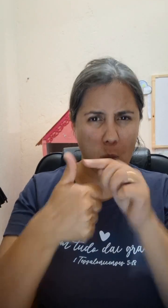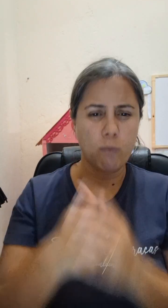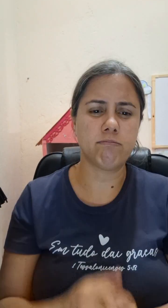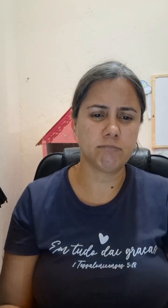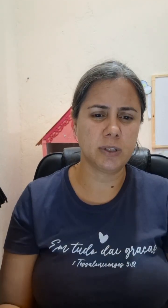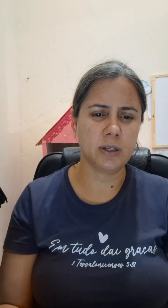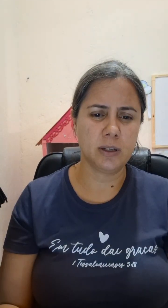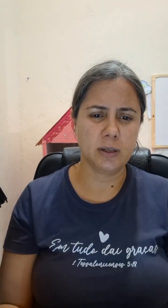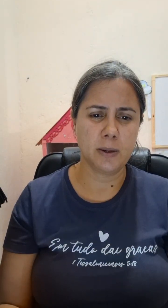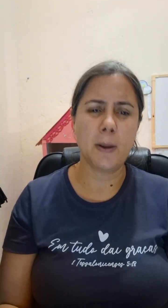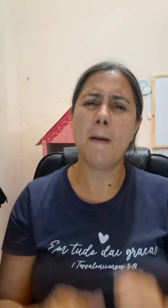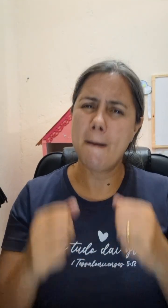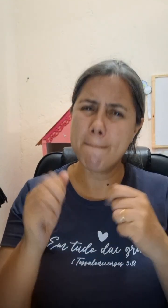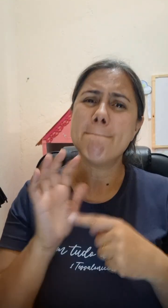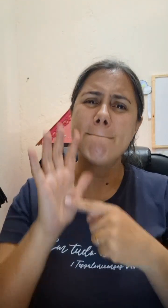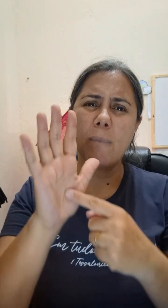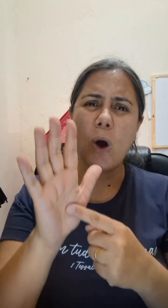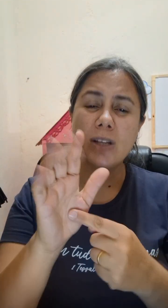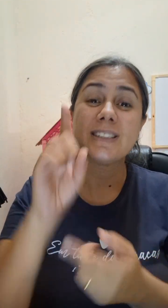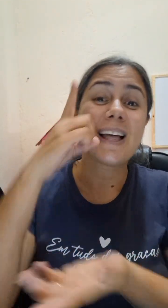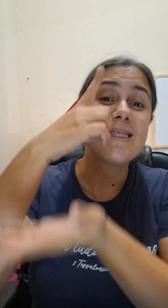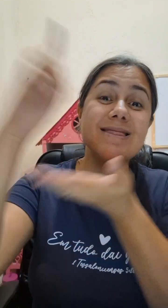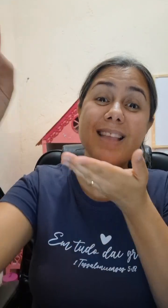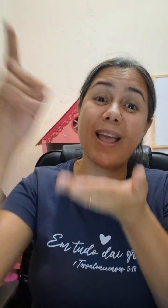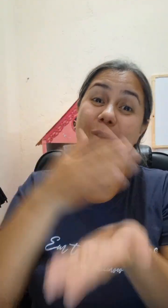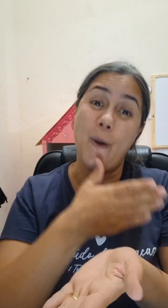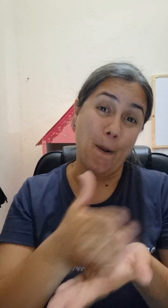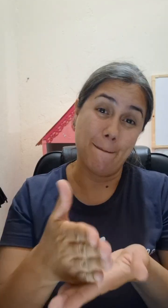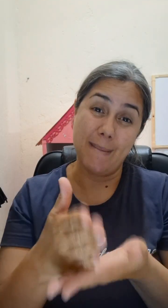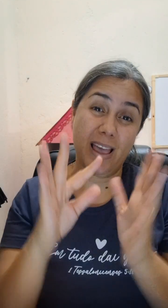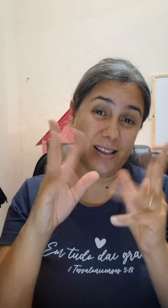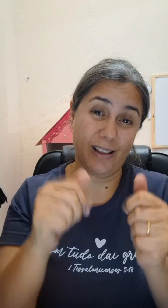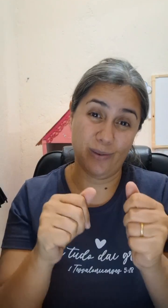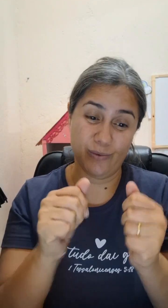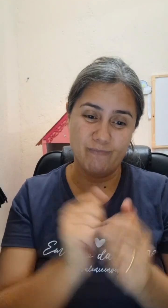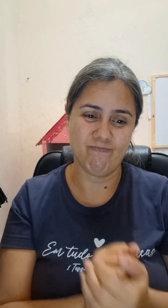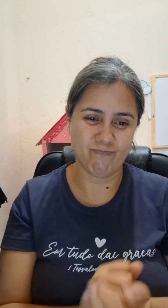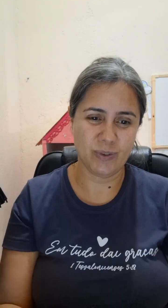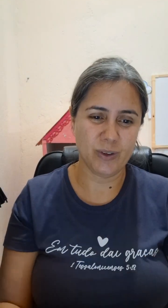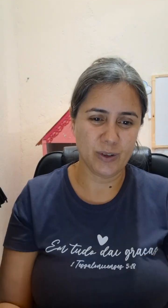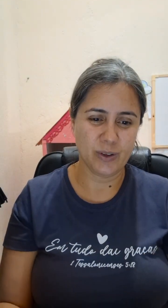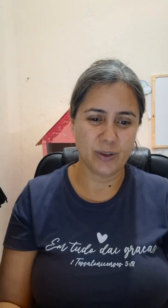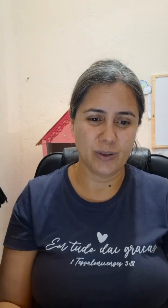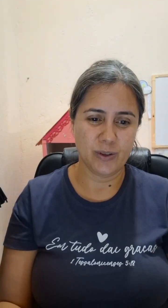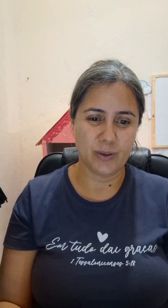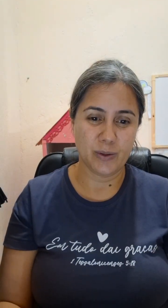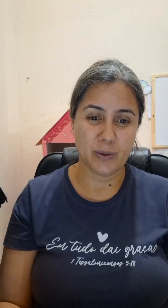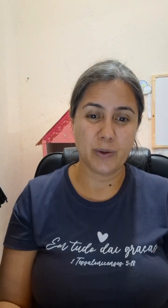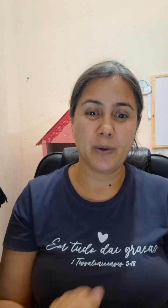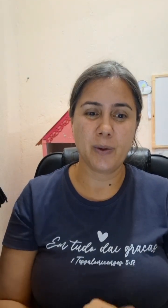As 5 verdades. Número 1, mostra que Deus começa as coisas, a iniciativa é de